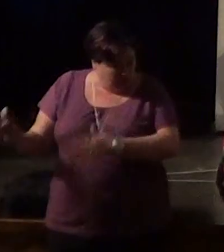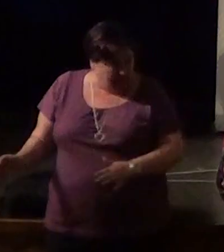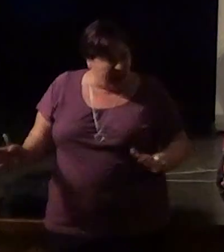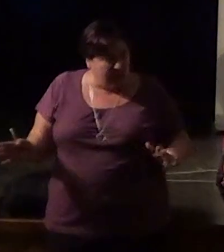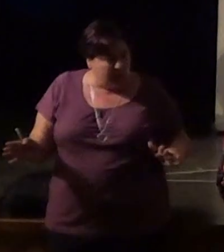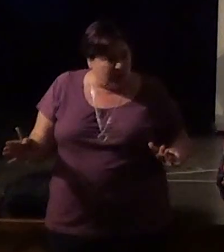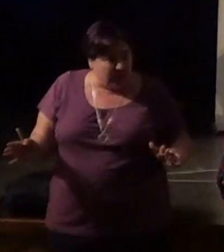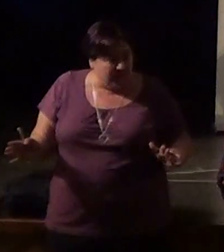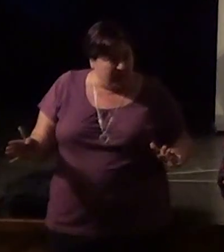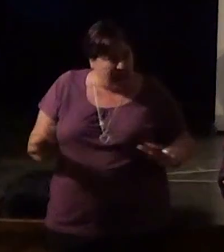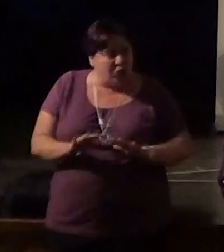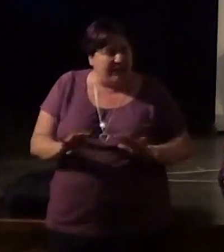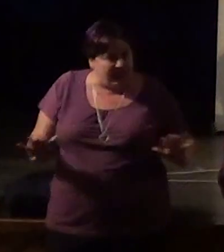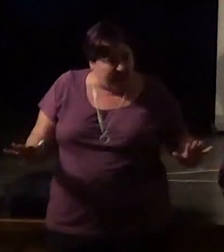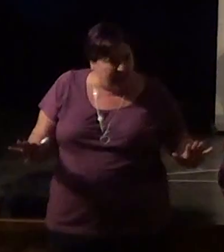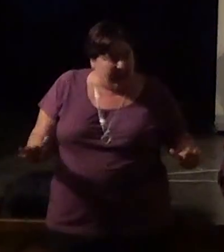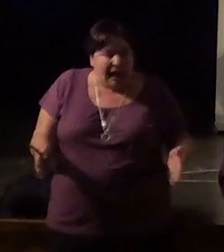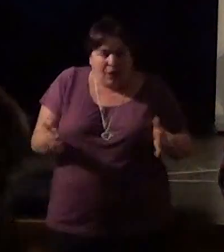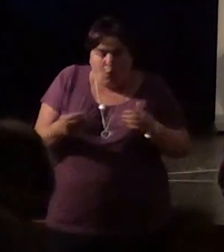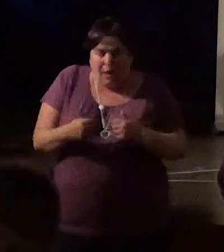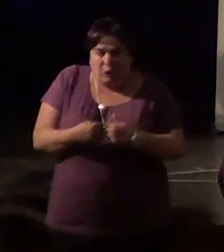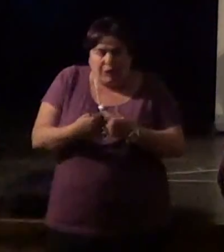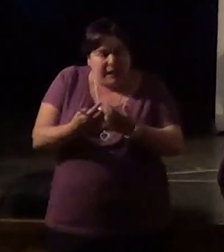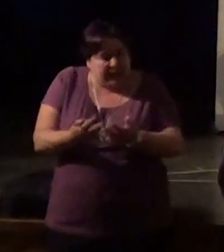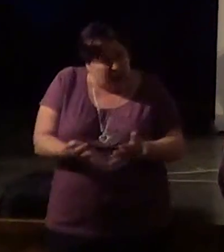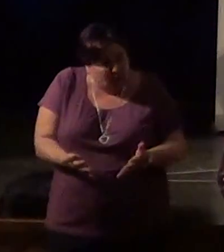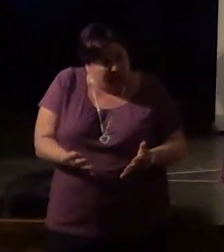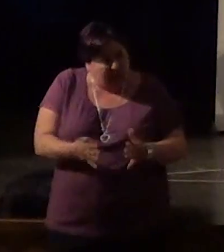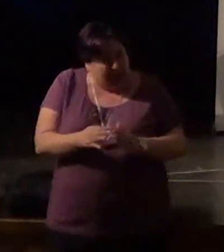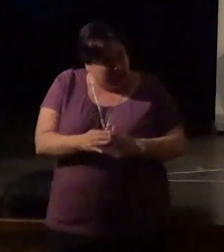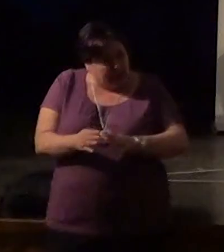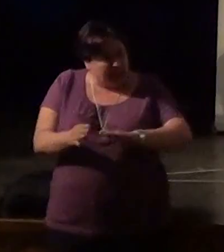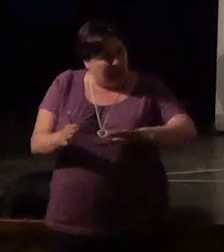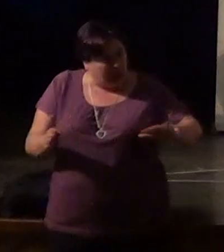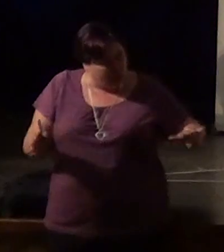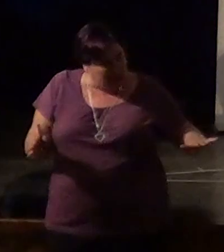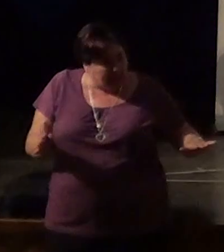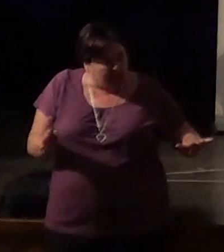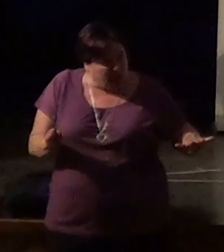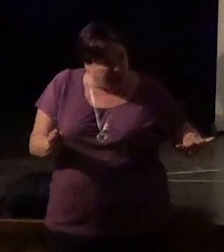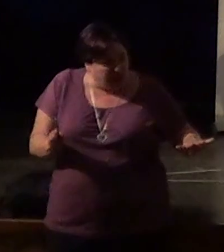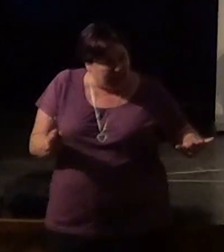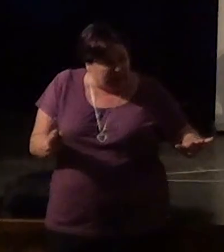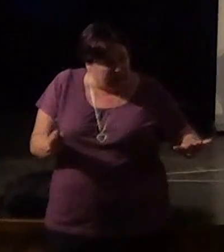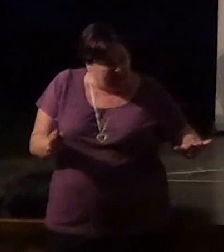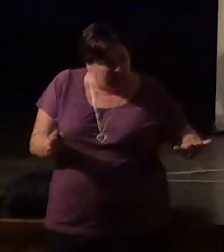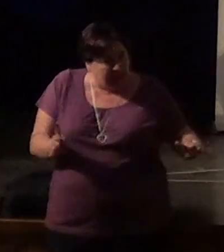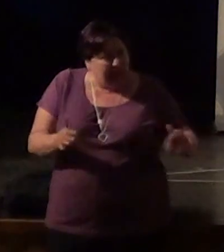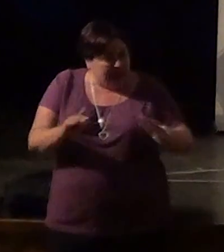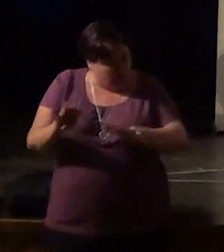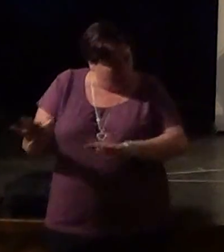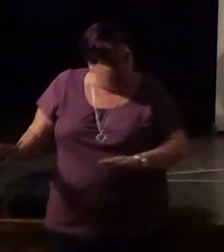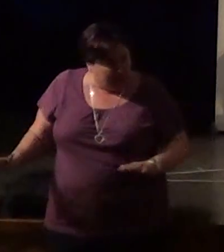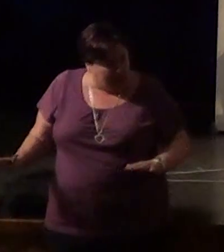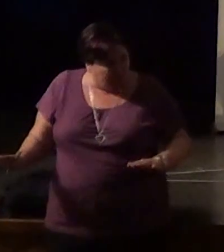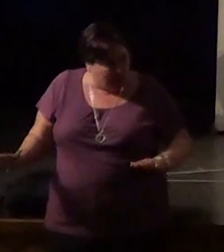cuánto dinero van a cobrar en este año 2014 con la PAC, y no han dicho nada. De momento todos cobran un